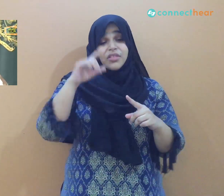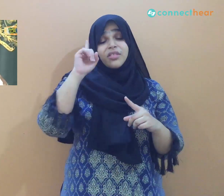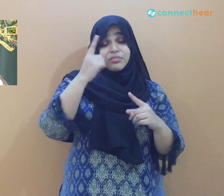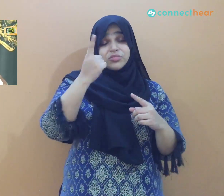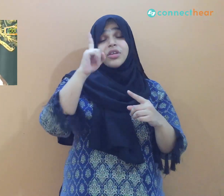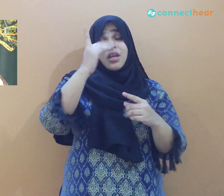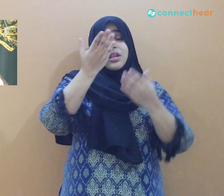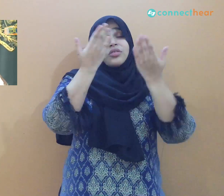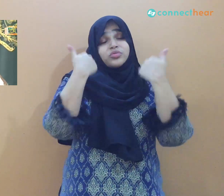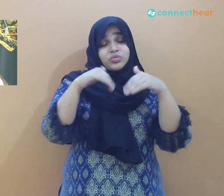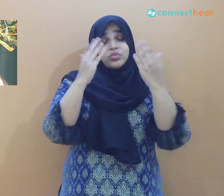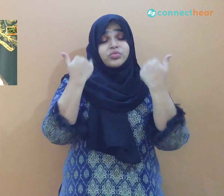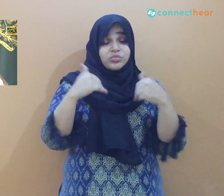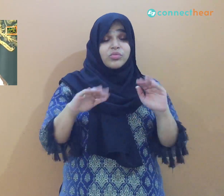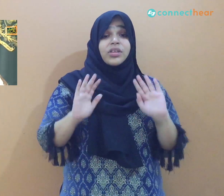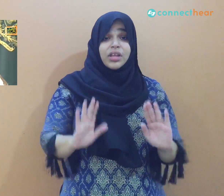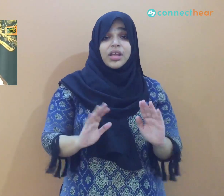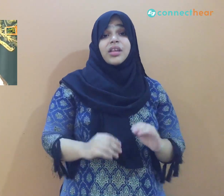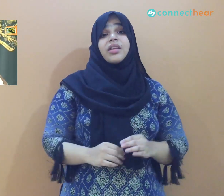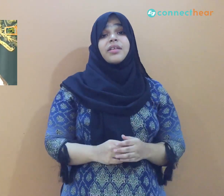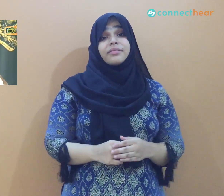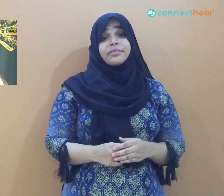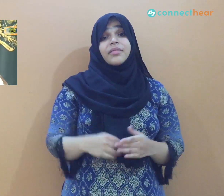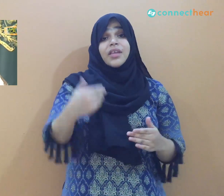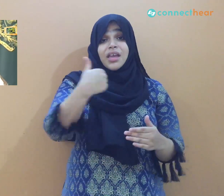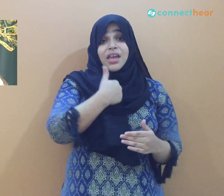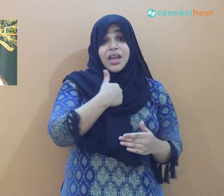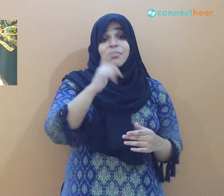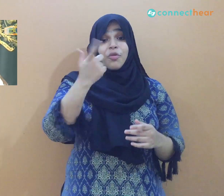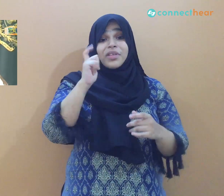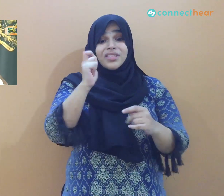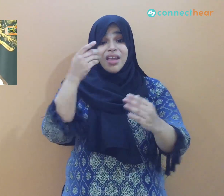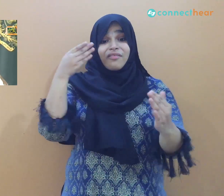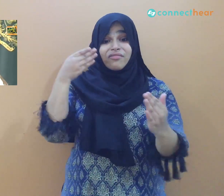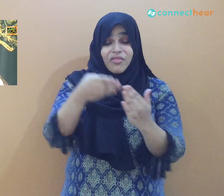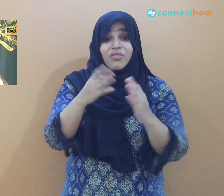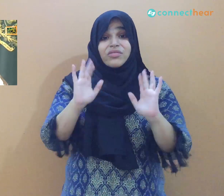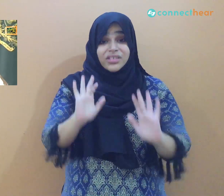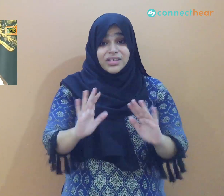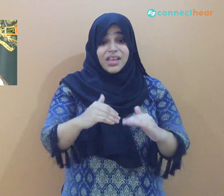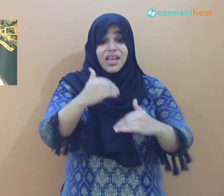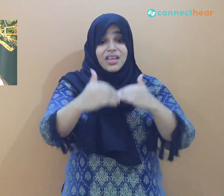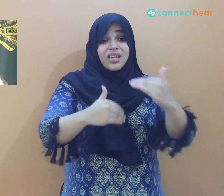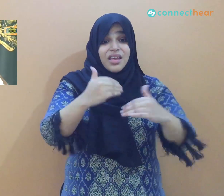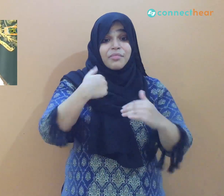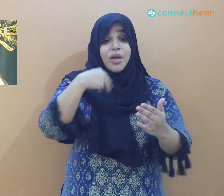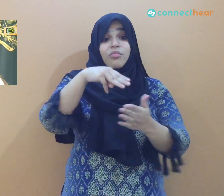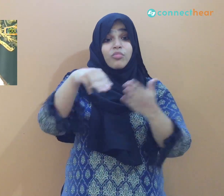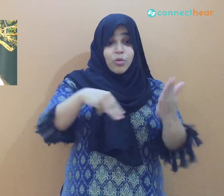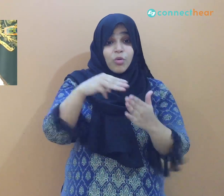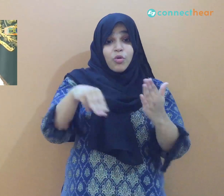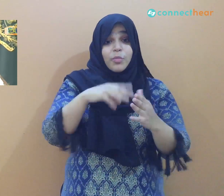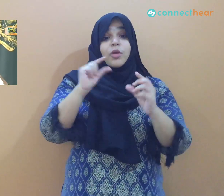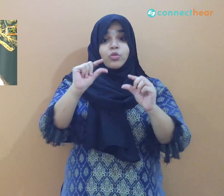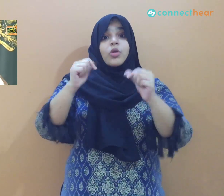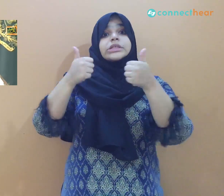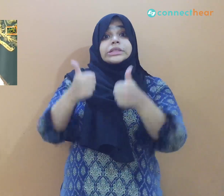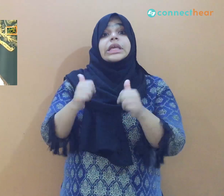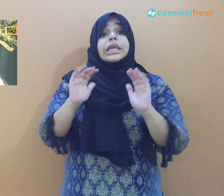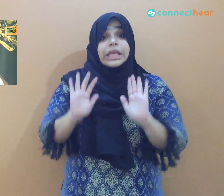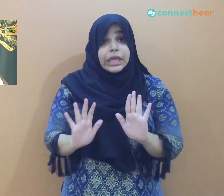کا بڑا میں شکر ادا کرتا ہوں کہ ہم نے جو بھی سٹیپس اٹھائے اس کی وجہ سے ہمارے ملک میں حالات کنٹرول میں